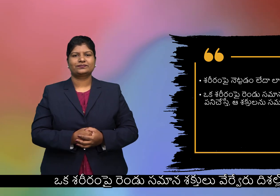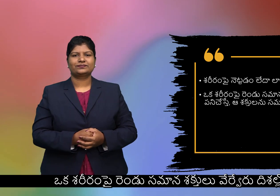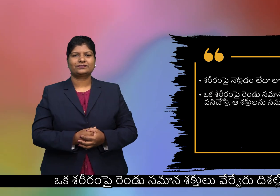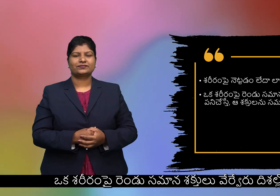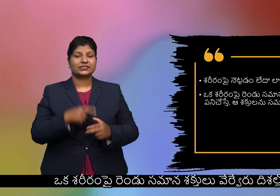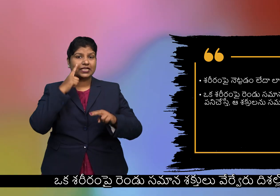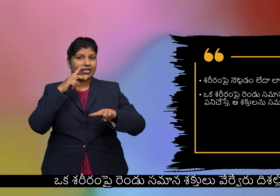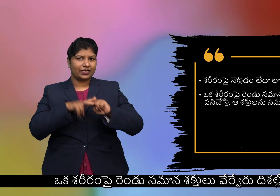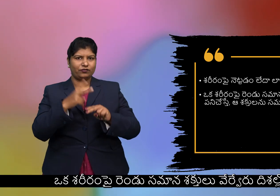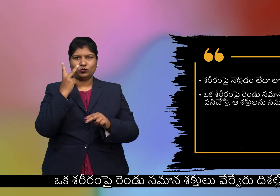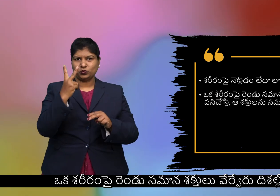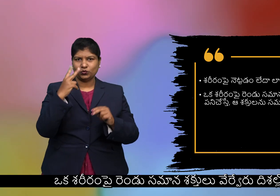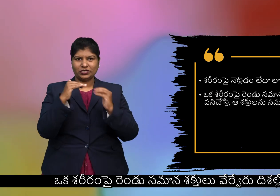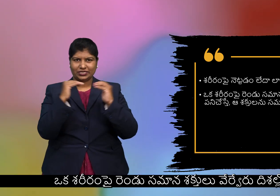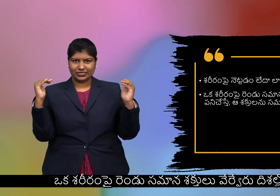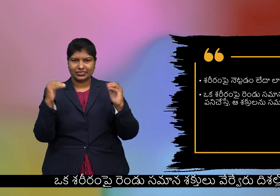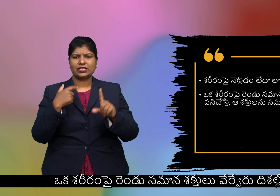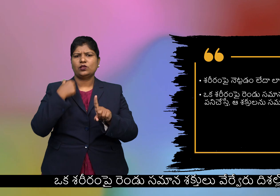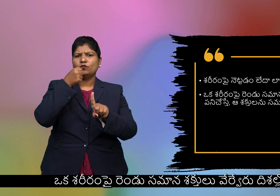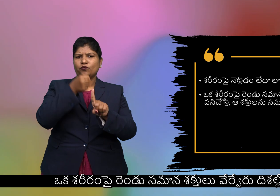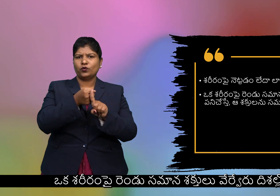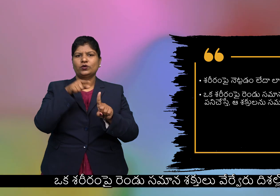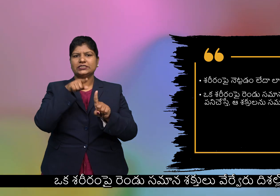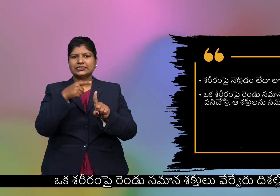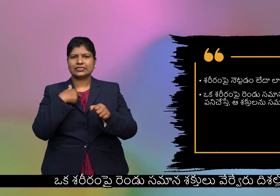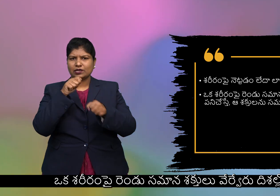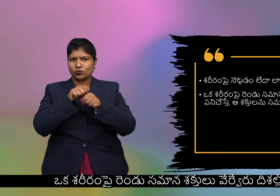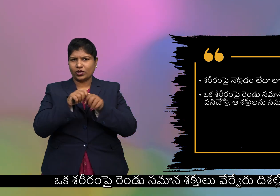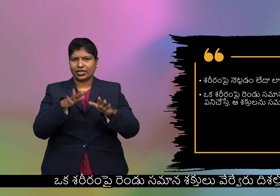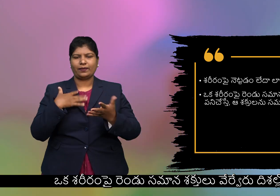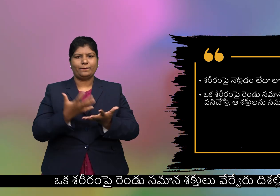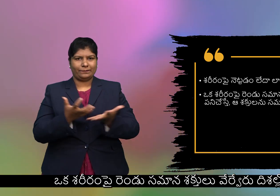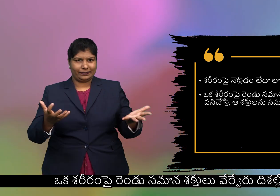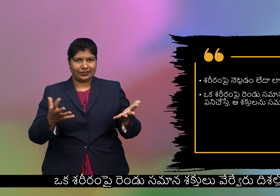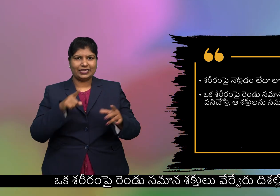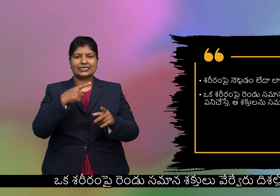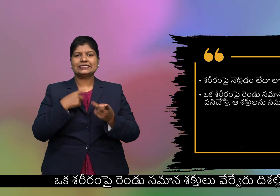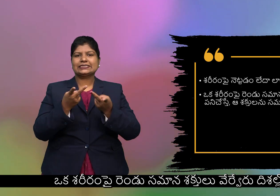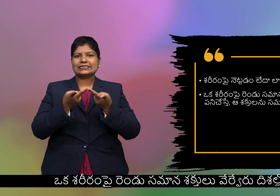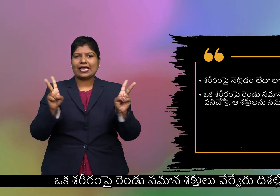ఒక శరీరంపై రెండు సమాన శక్తులు వేర్వేరు దిశల్లో పనిచేస్తే